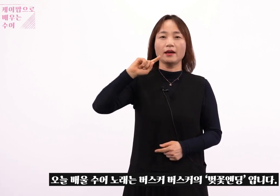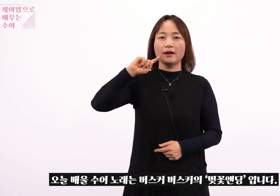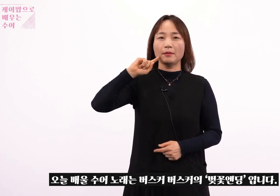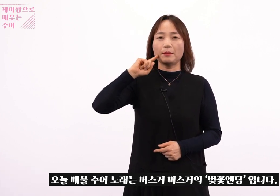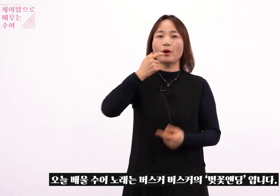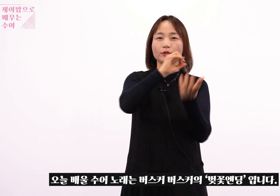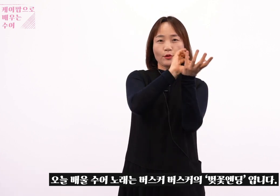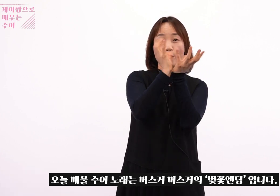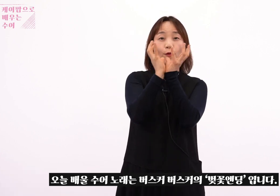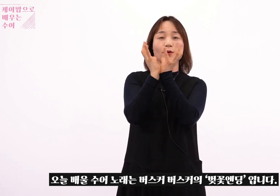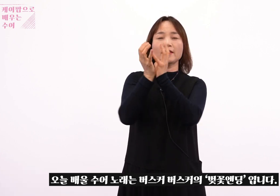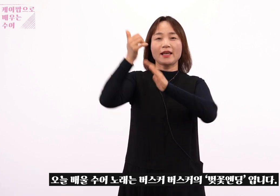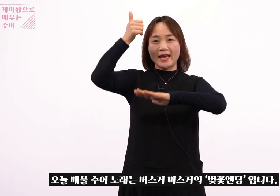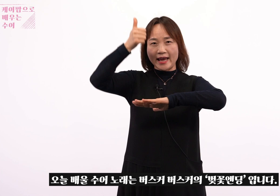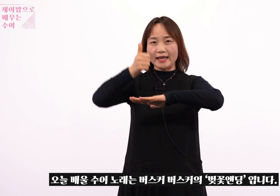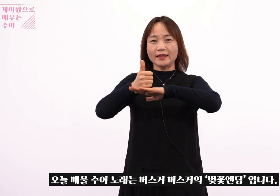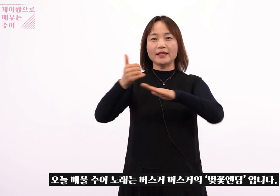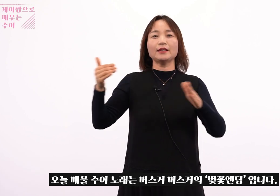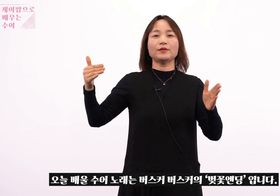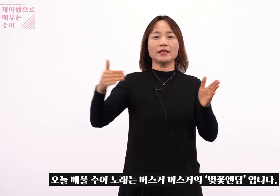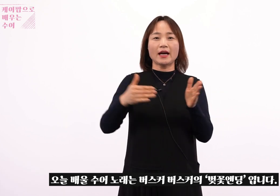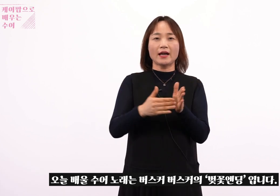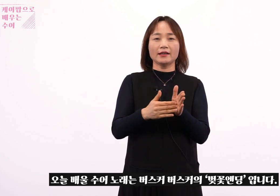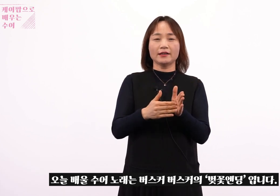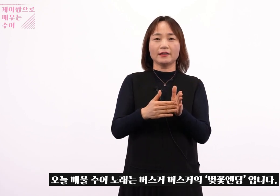으 벚꽃 벤딩 입니다